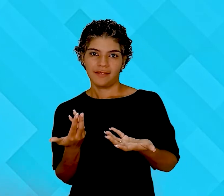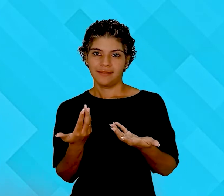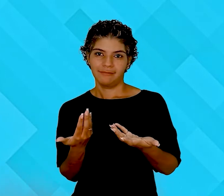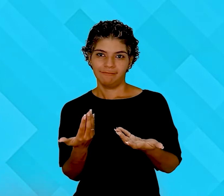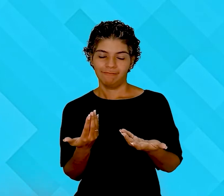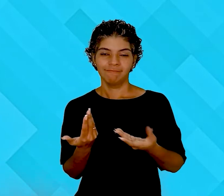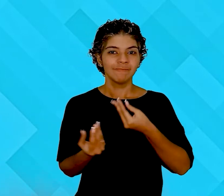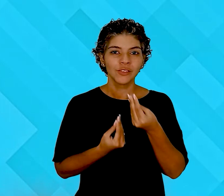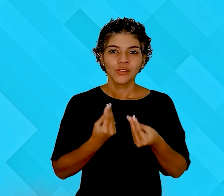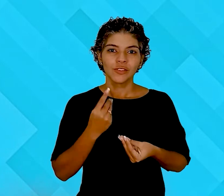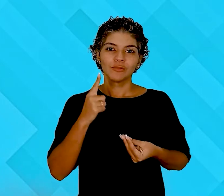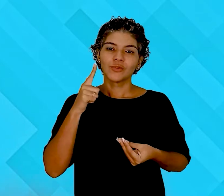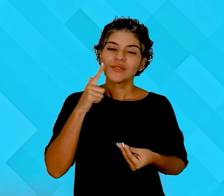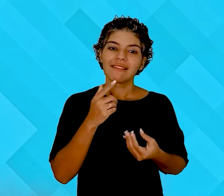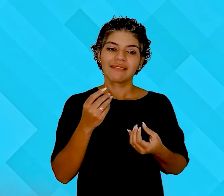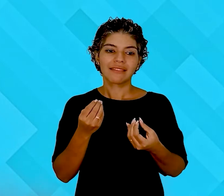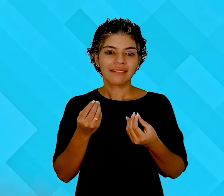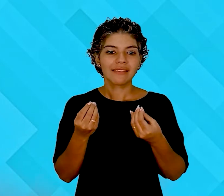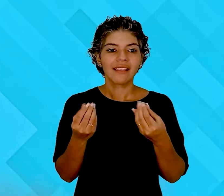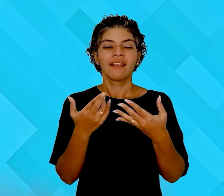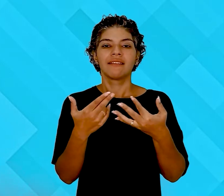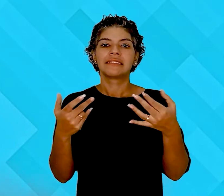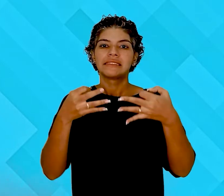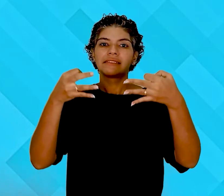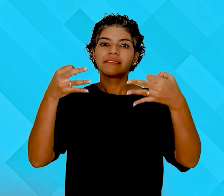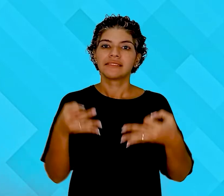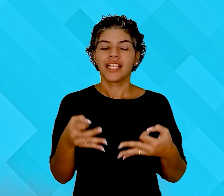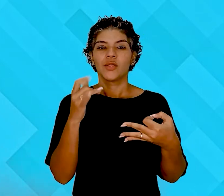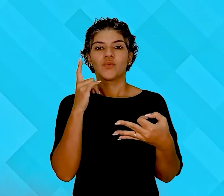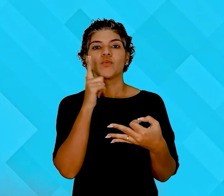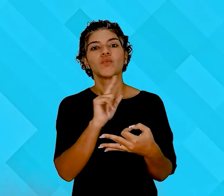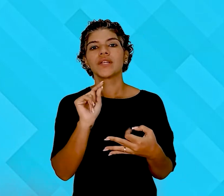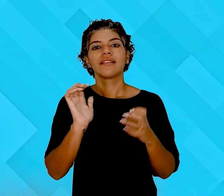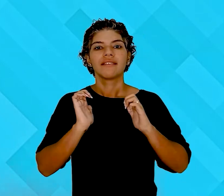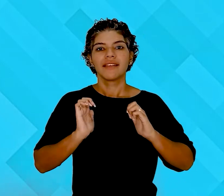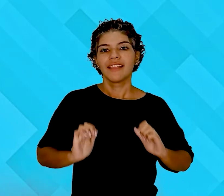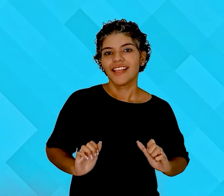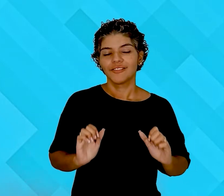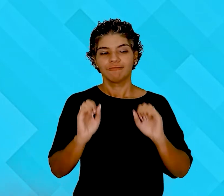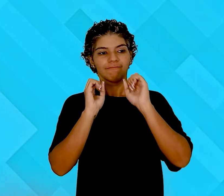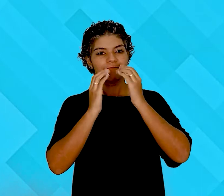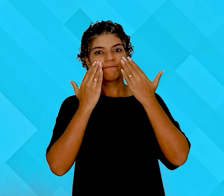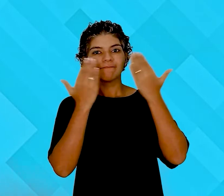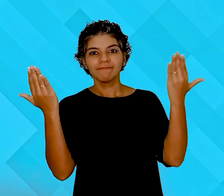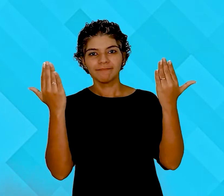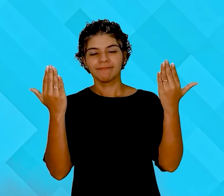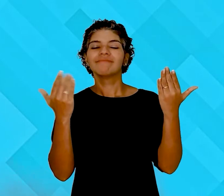relação realmente humana, uma comunicação digital, que é como a gente estava trocando essa ideia agora. Muito mais do